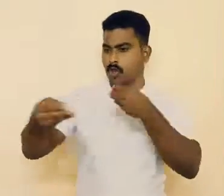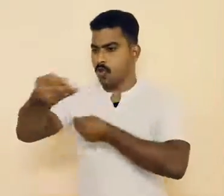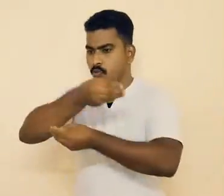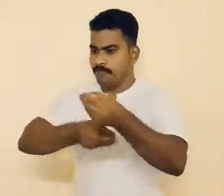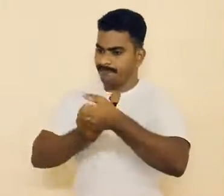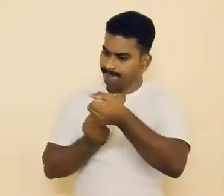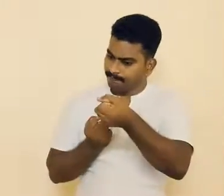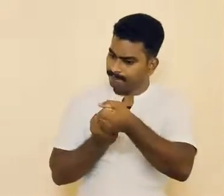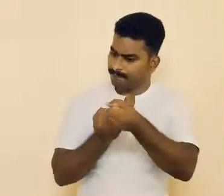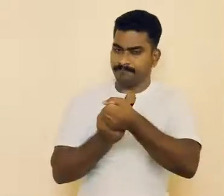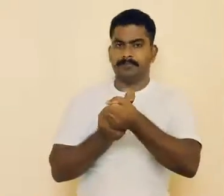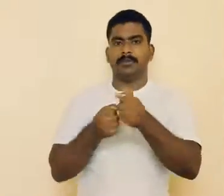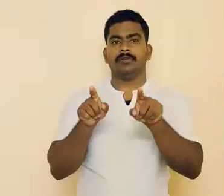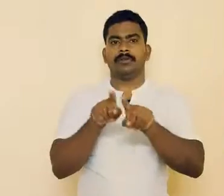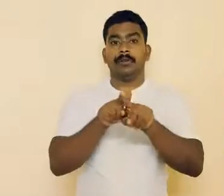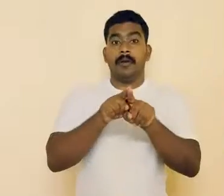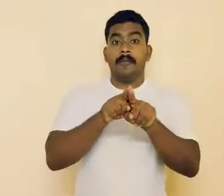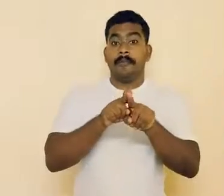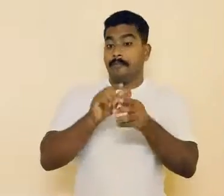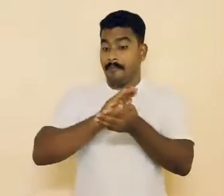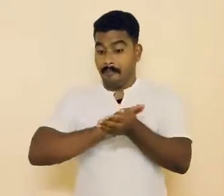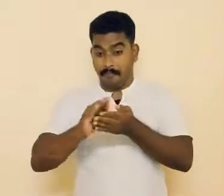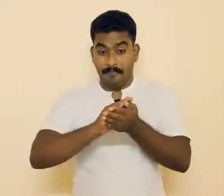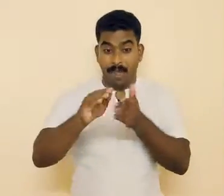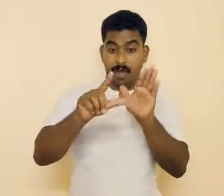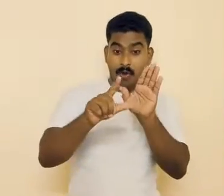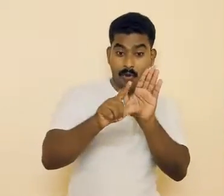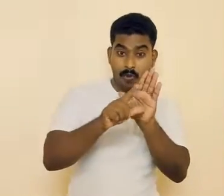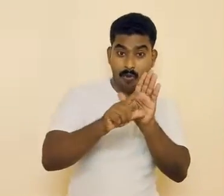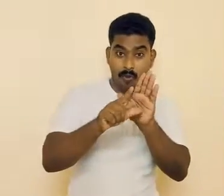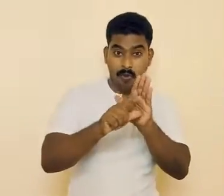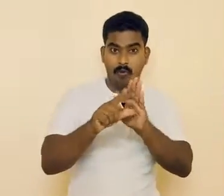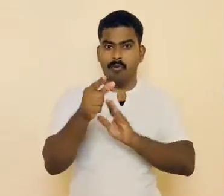ബാങ്ക് വായ്പകളുടെ മൊറട്ടോറിയം 3 മാസത്തേക്ക് നീട്ടി.